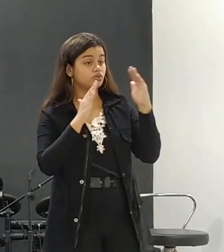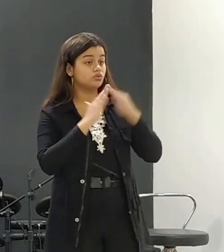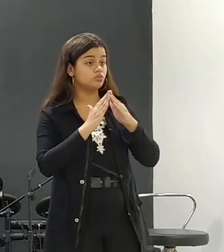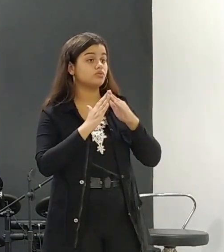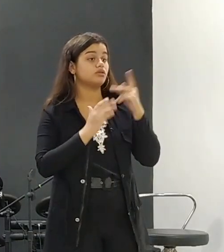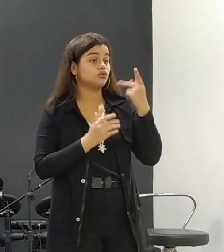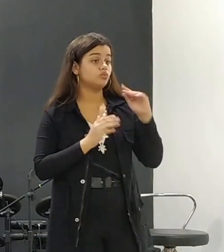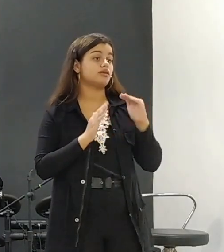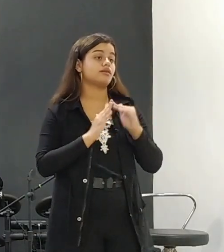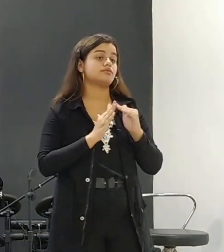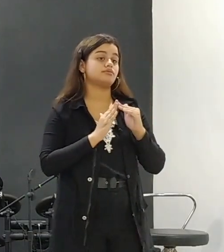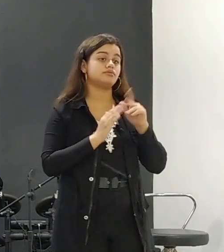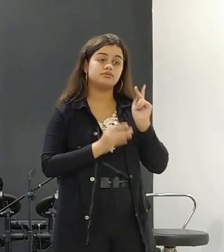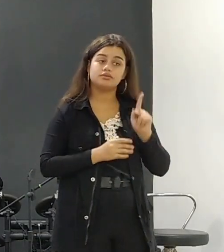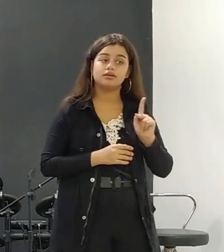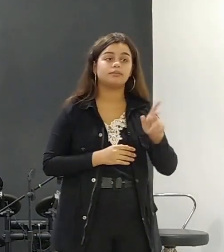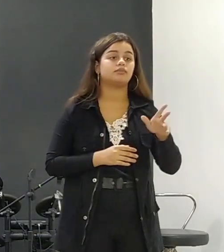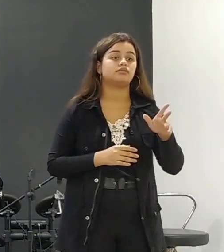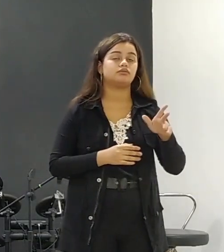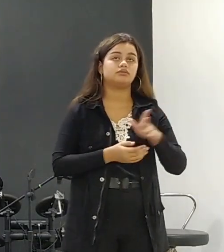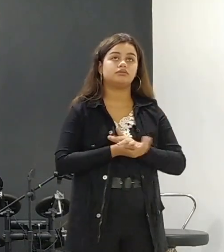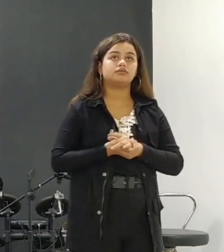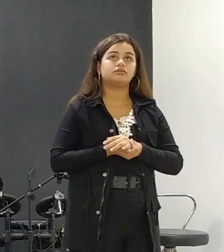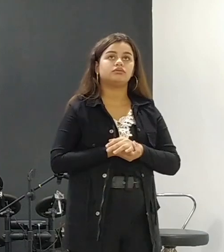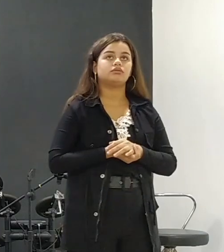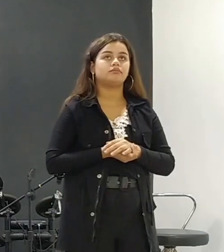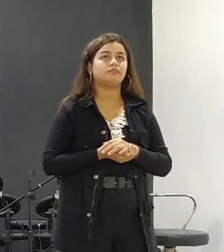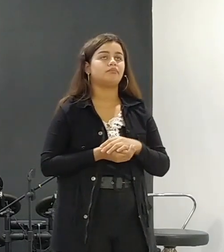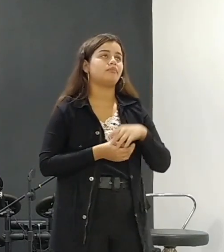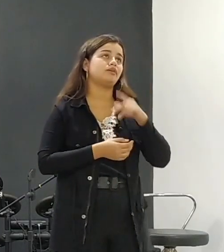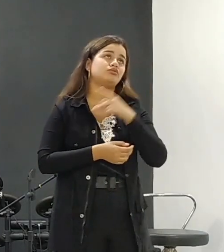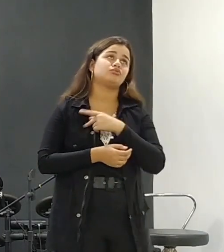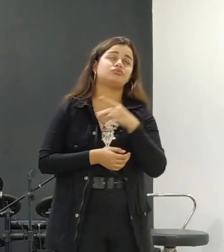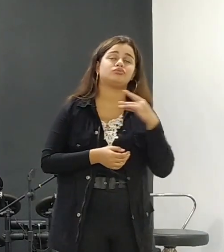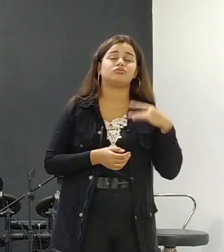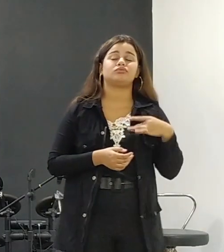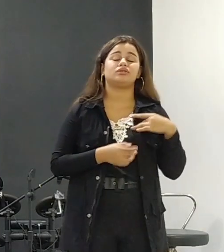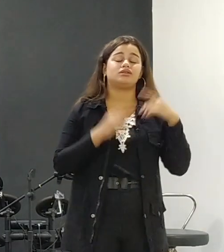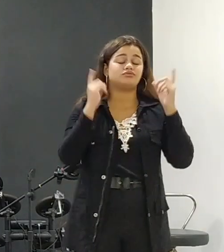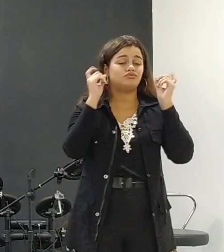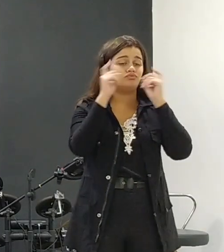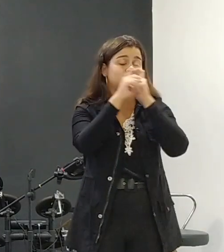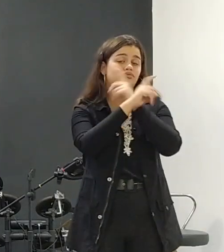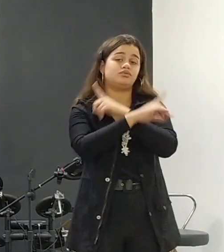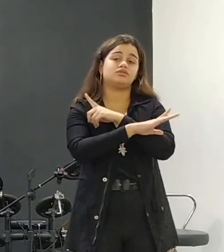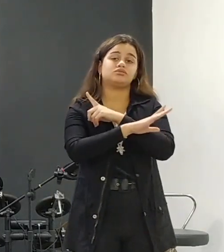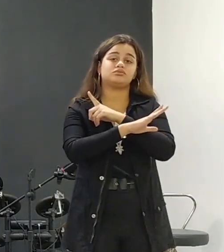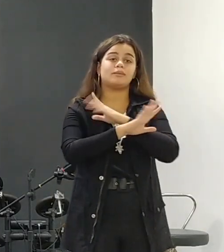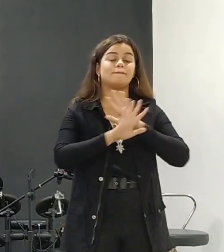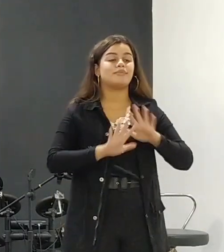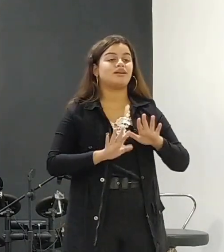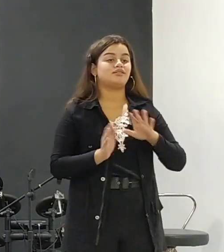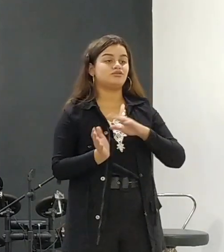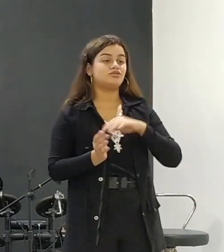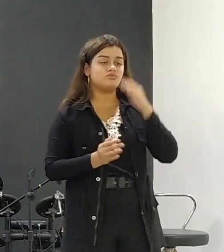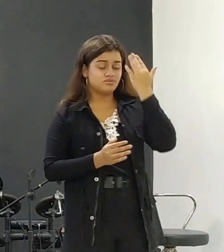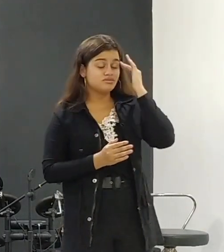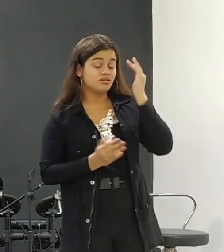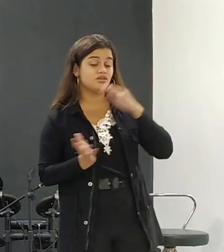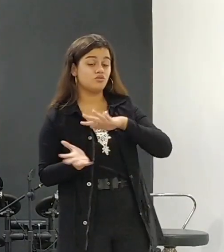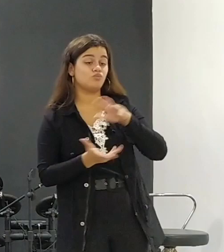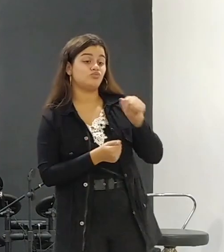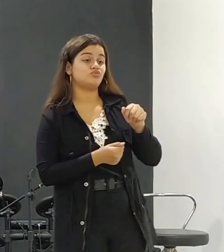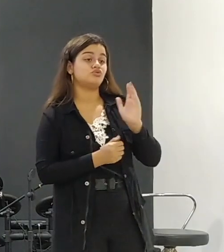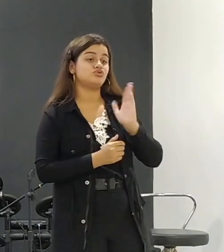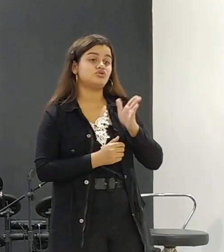recriar esse lugar perfeito dentro da sua casa. Pastor, está difícil, eu sei que não é fácil, porque o mundo jaz no maligno, e